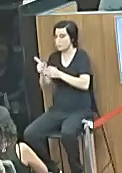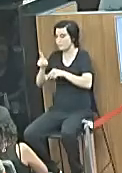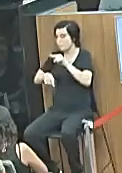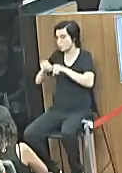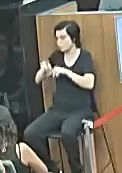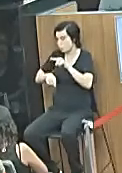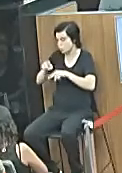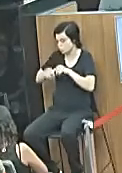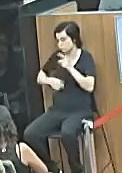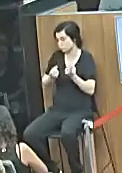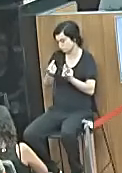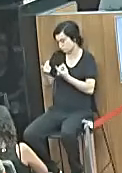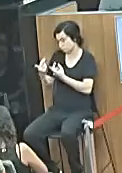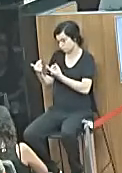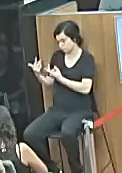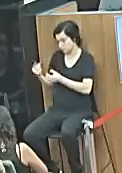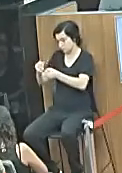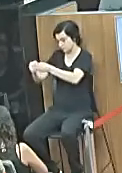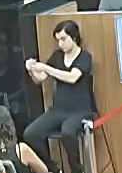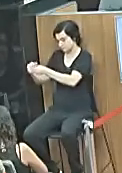mercados municipais